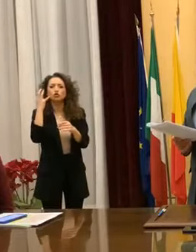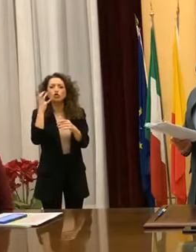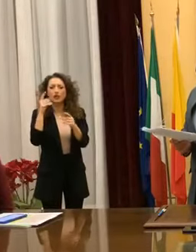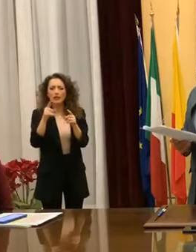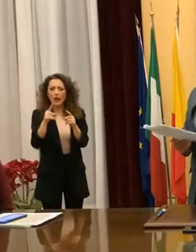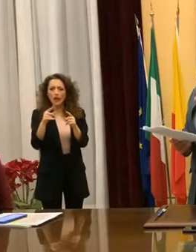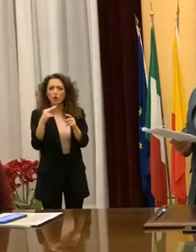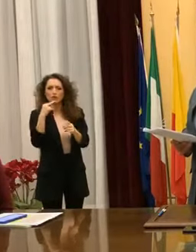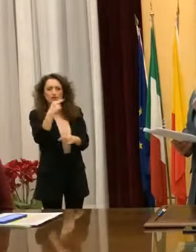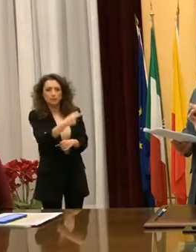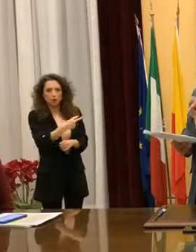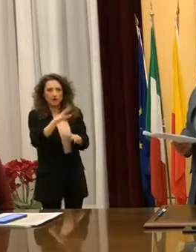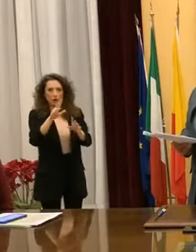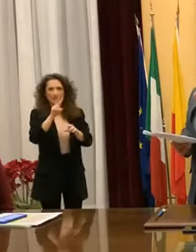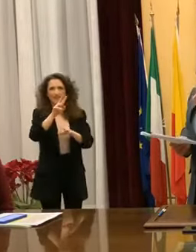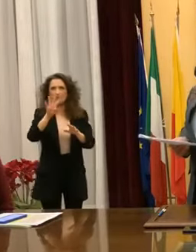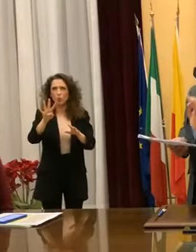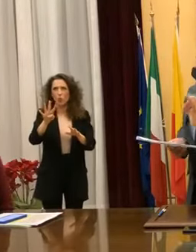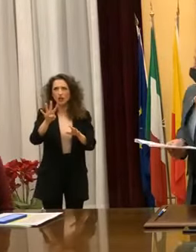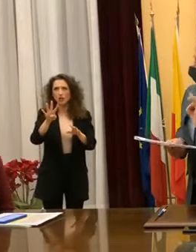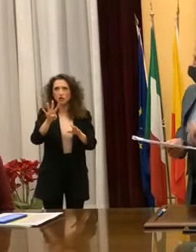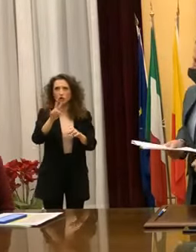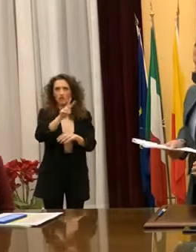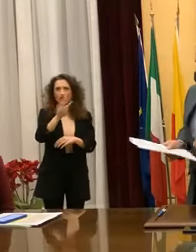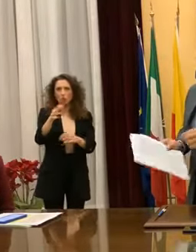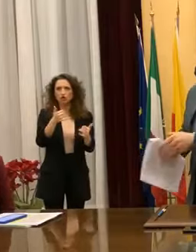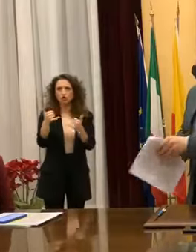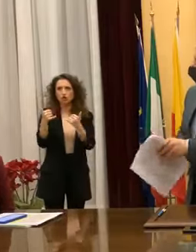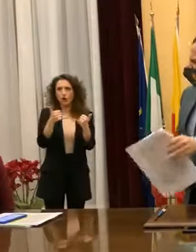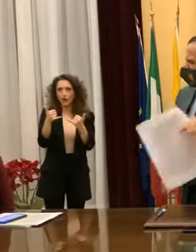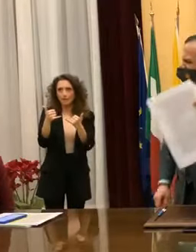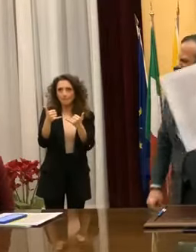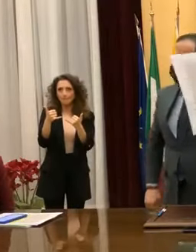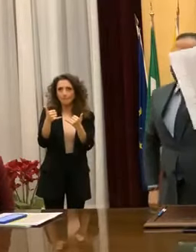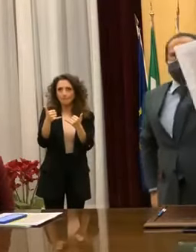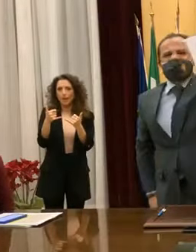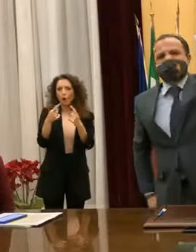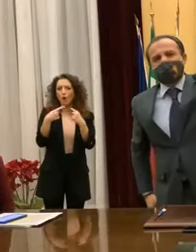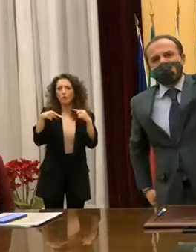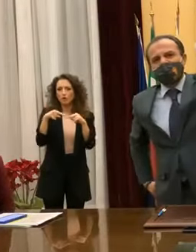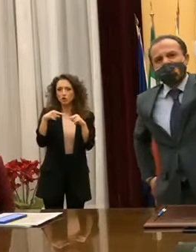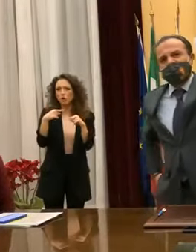Se il 24 di dicembre la commissione nominata dall'assessore mi scrive queste cose gravi,